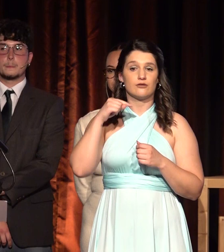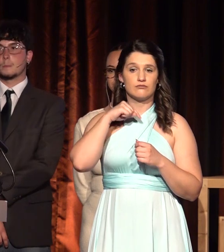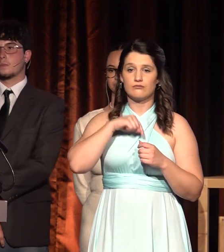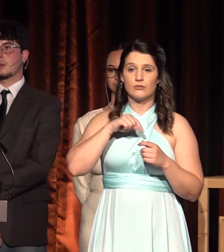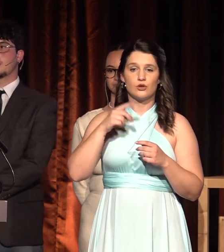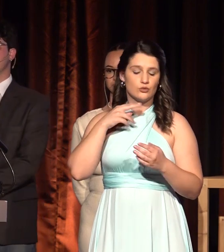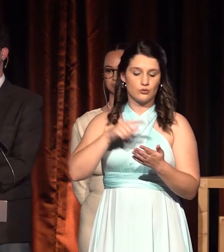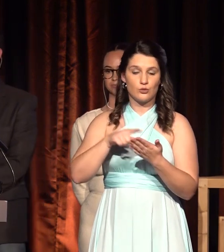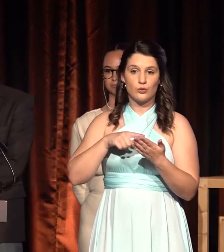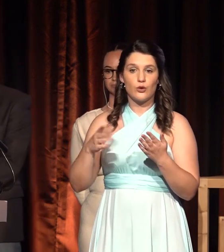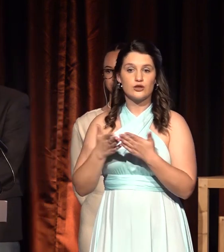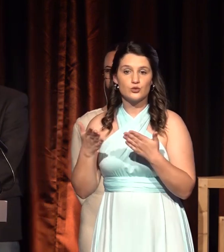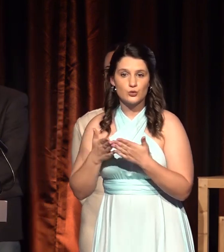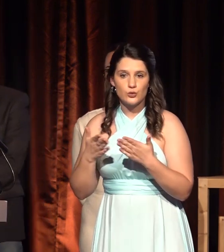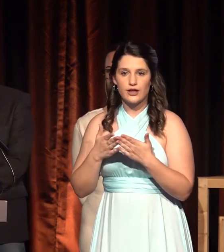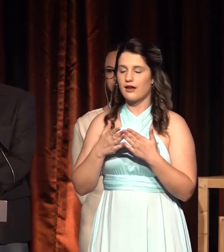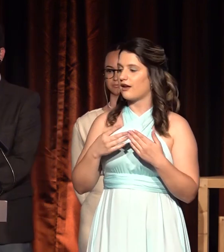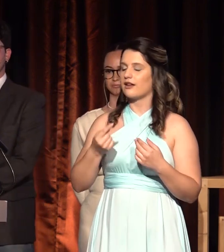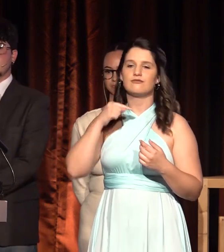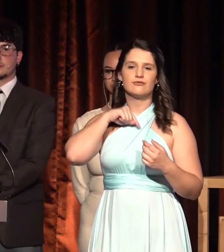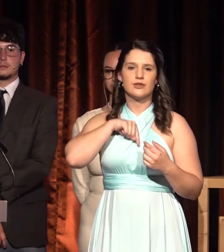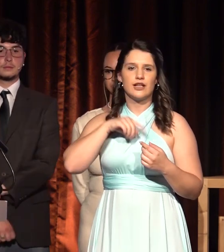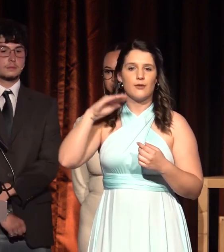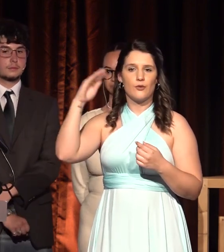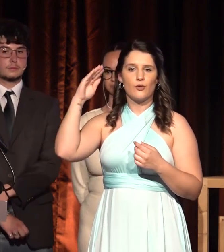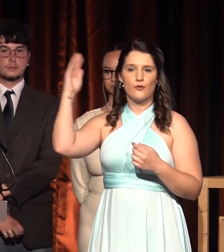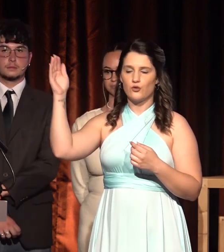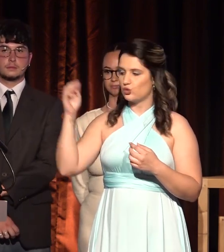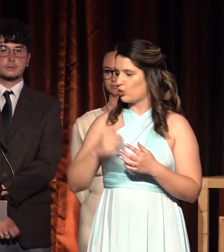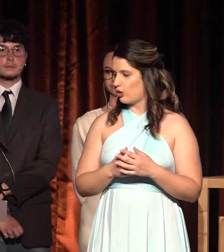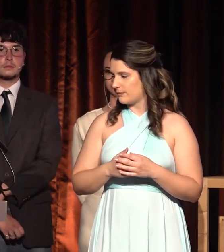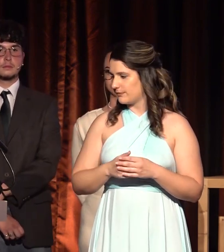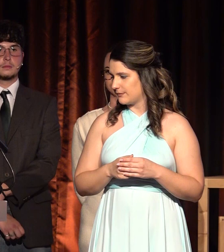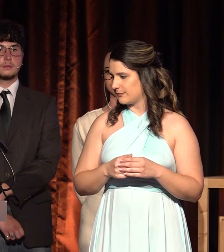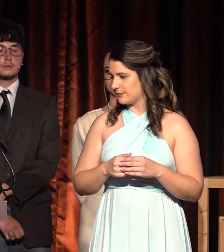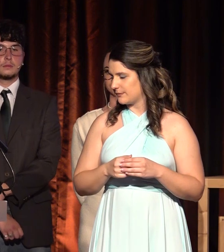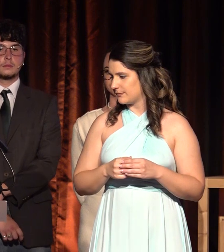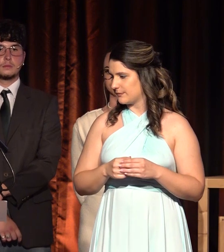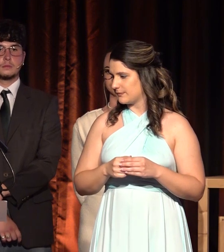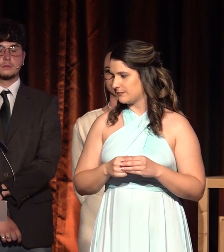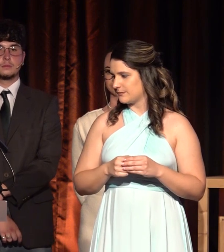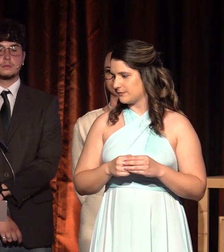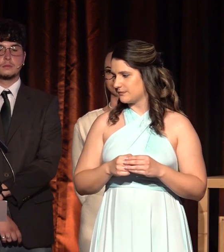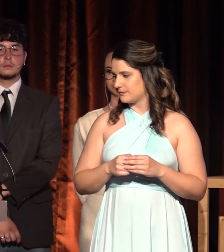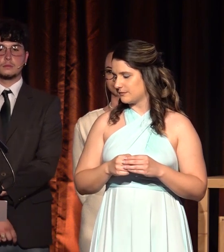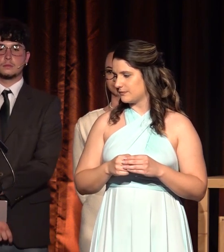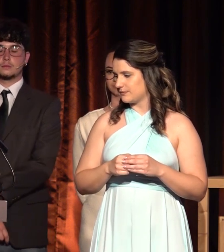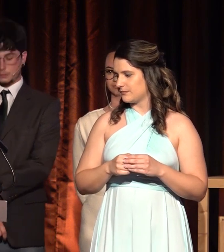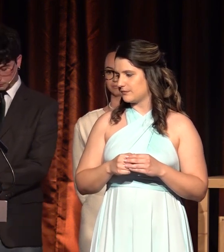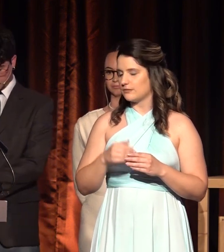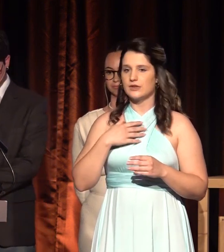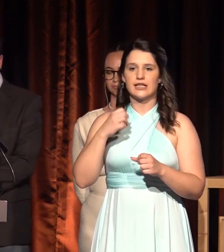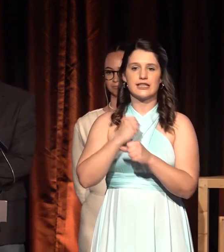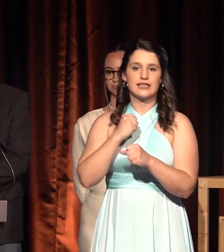dolentes que us hagin pogut passar, vosaltres com a professionals que sou ja i que si deu en el futur poguésseu treballar